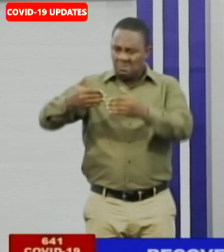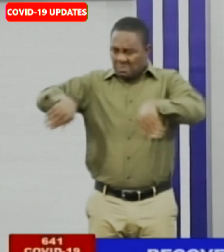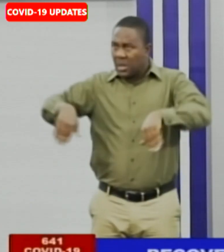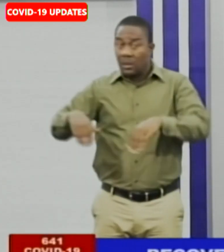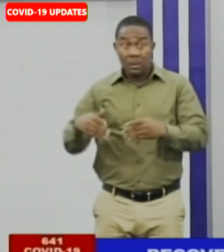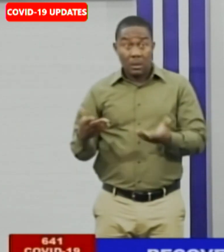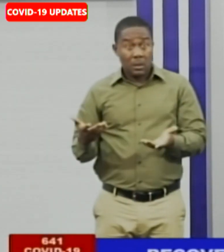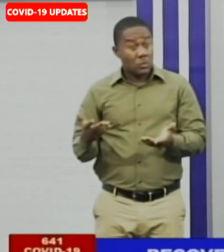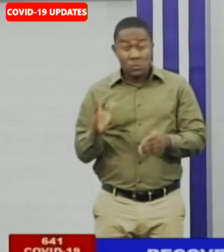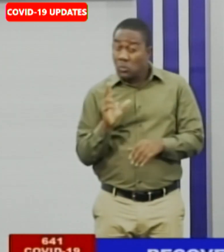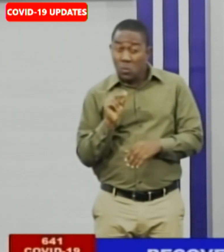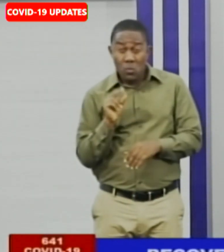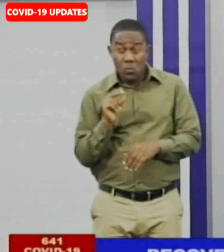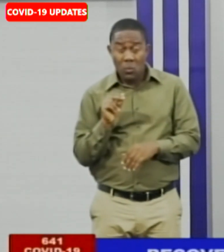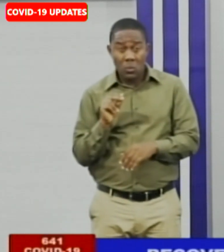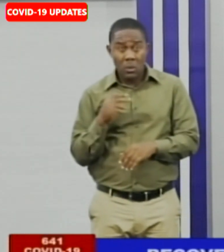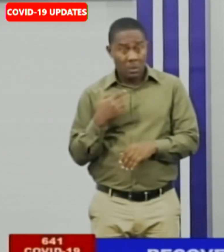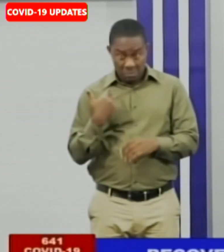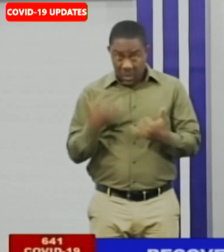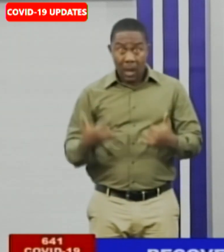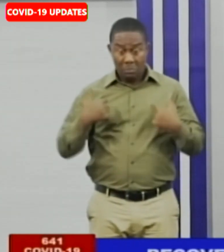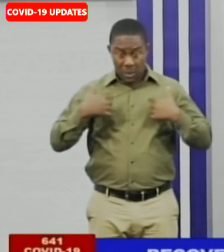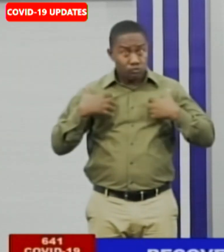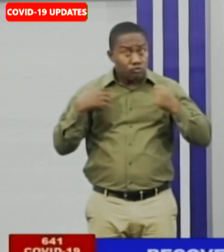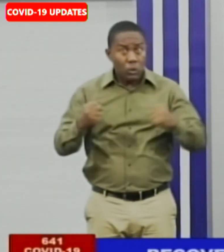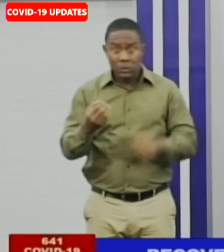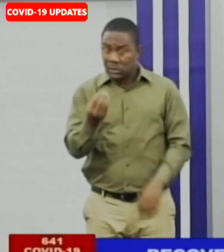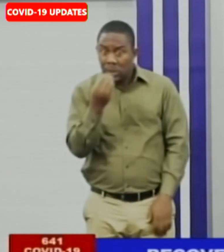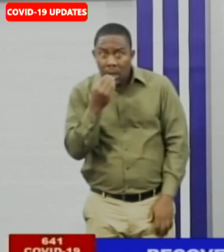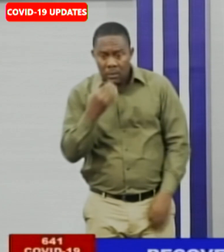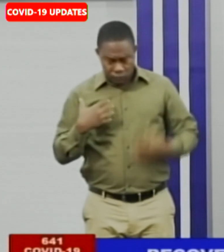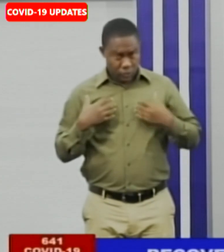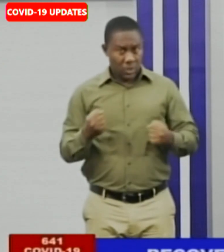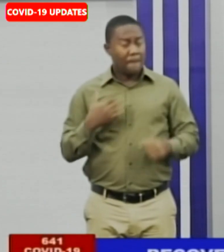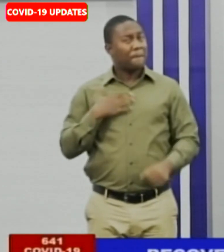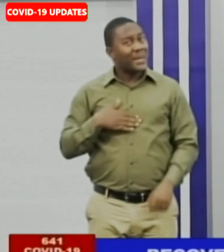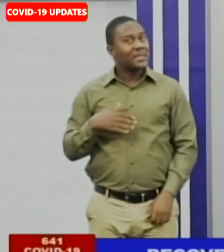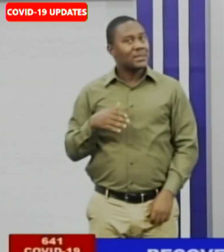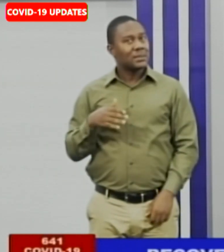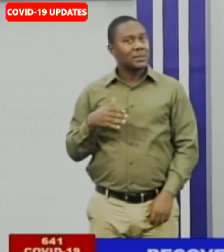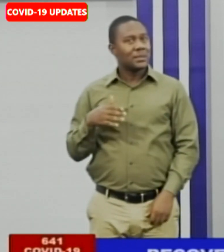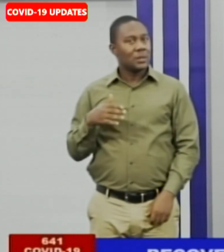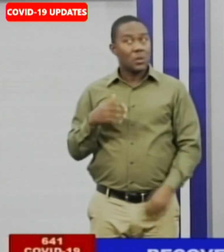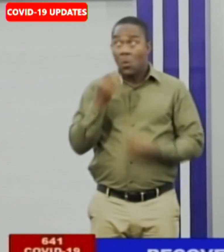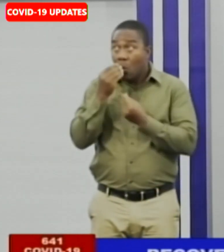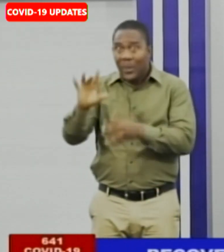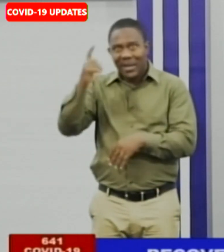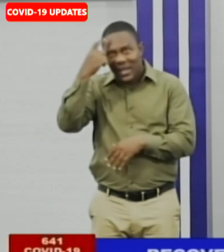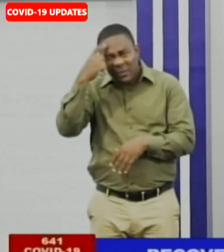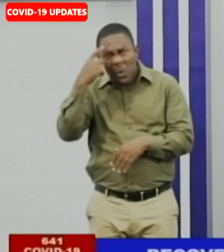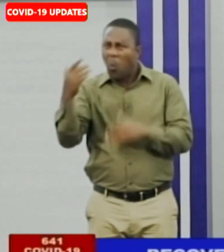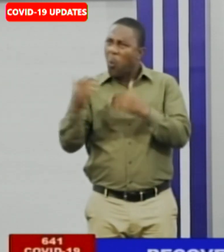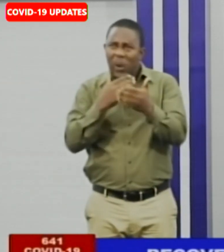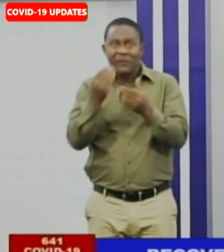bonyo jimi no kuno ko efemi ye wale mi ye ni mi ya mi ba ni ha no botu government no ne ke wo fe no wo